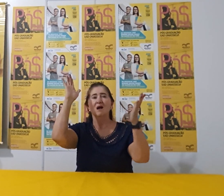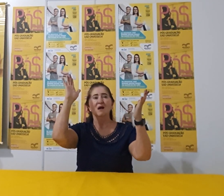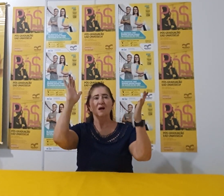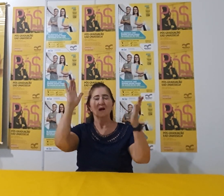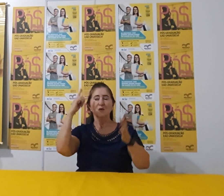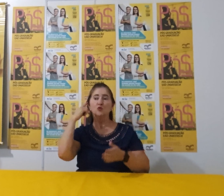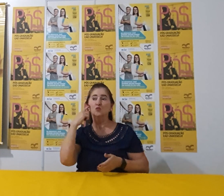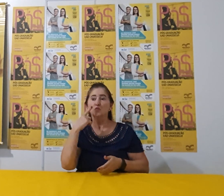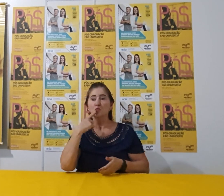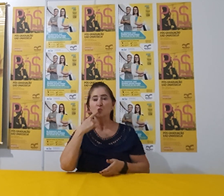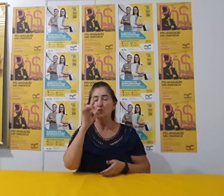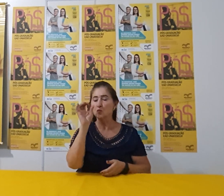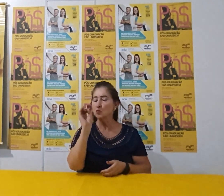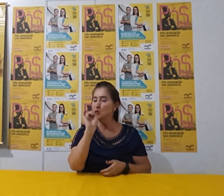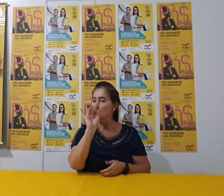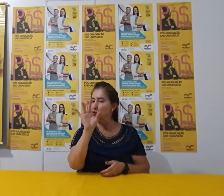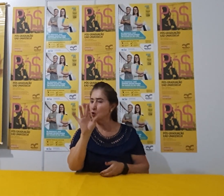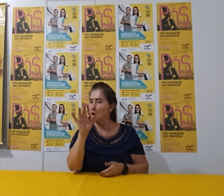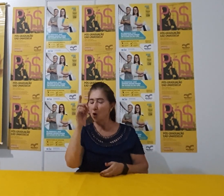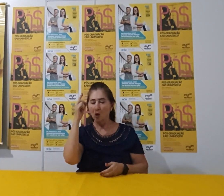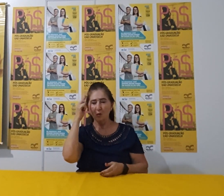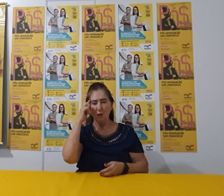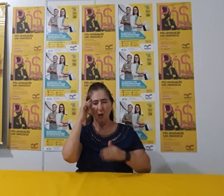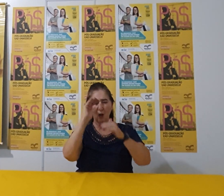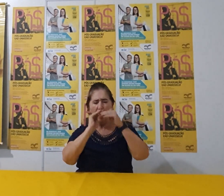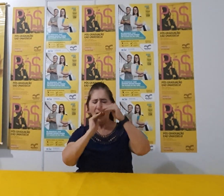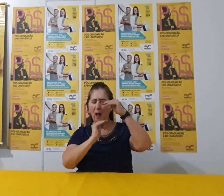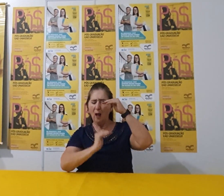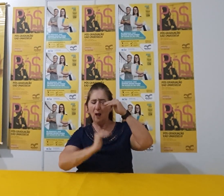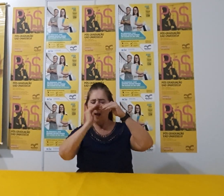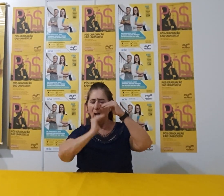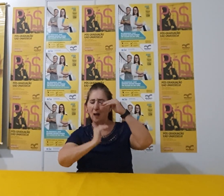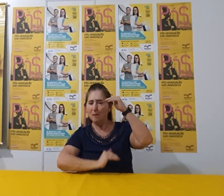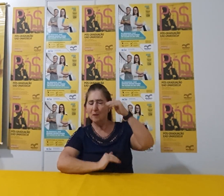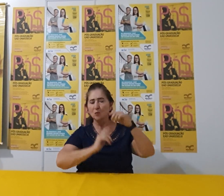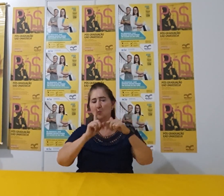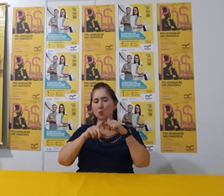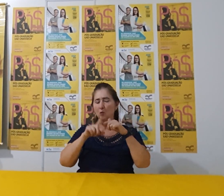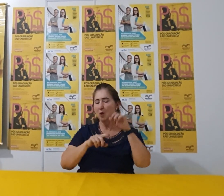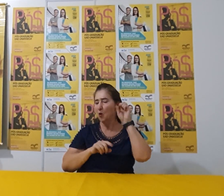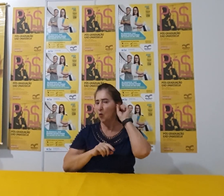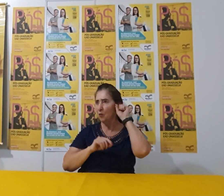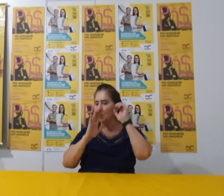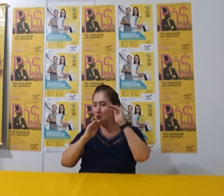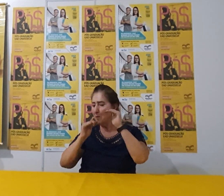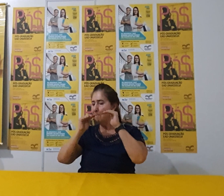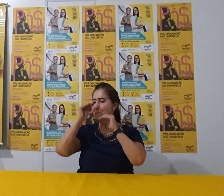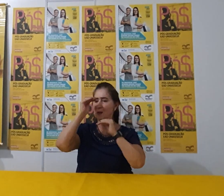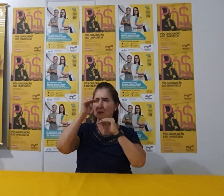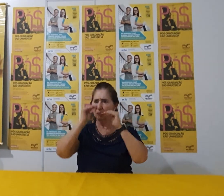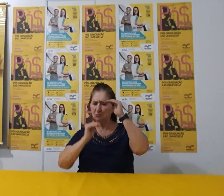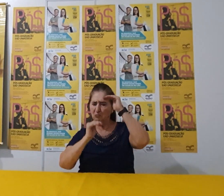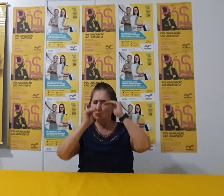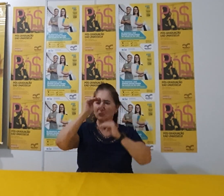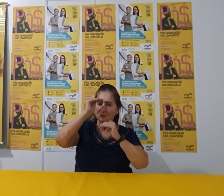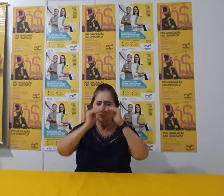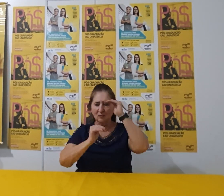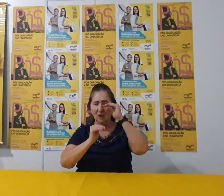eram intelectualmente inferiores se comparadas às ouvintes. Tal pensamento justificava-se